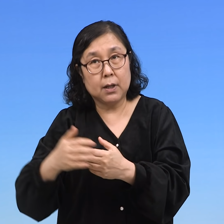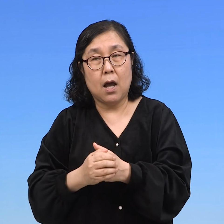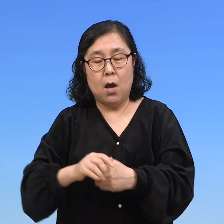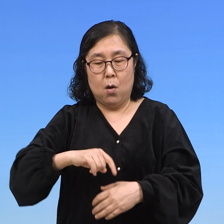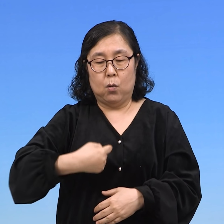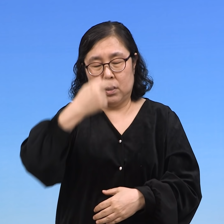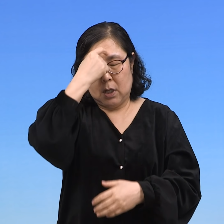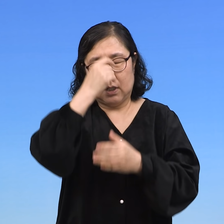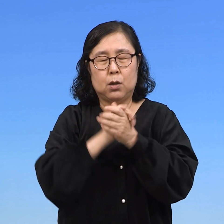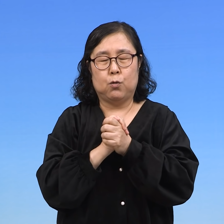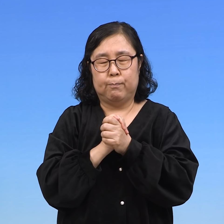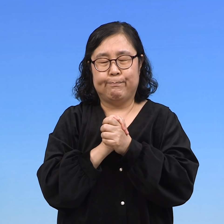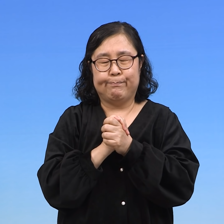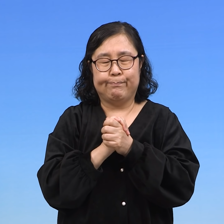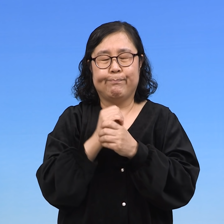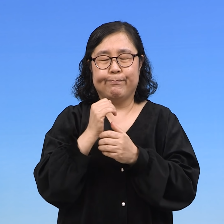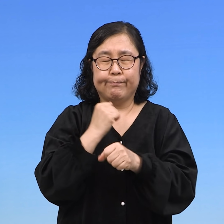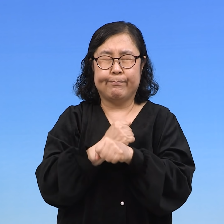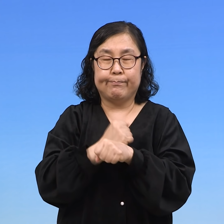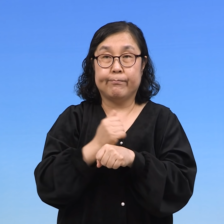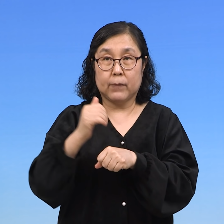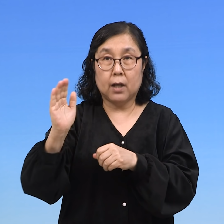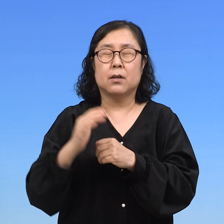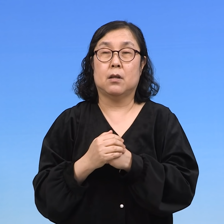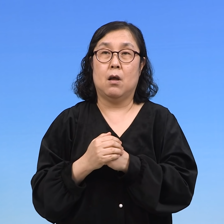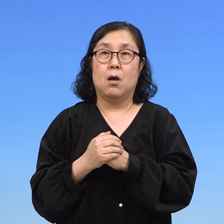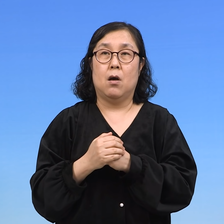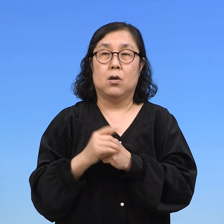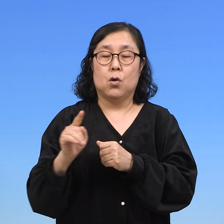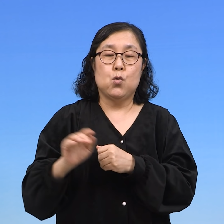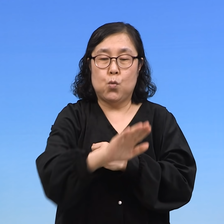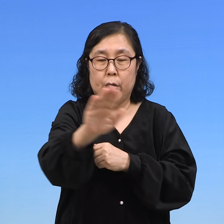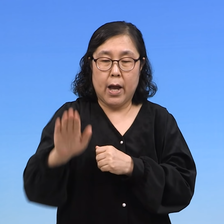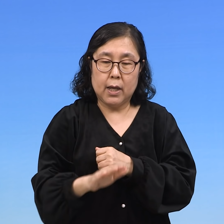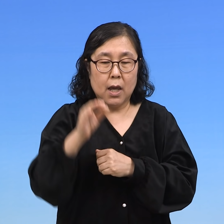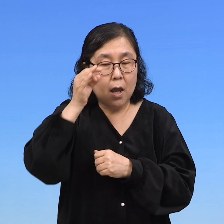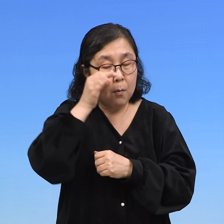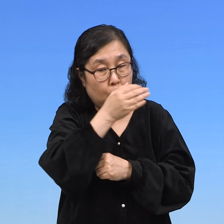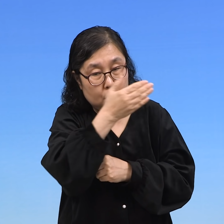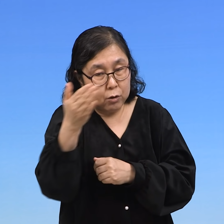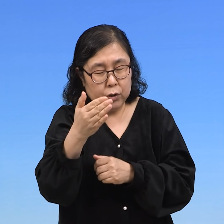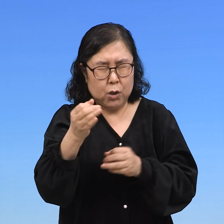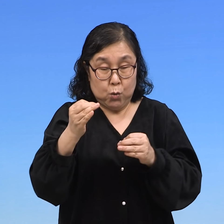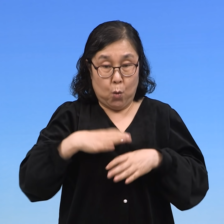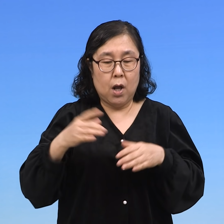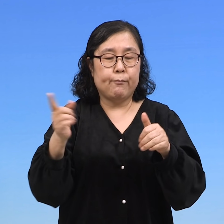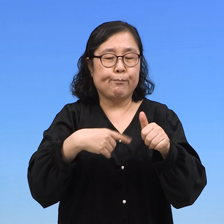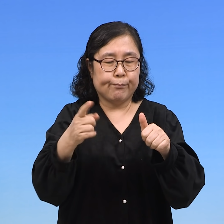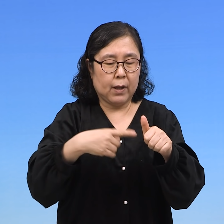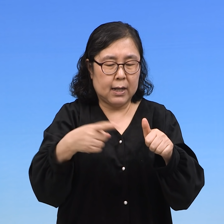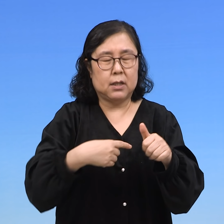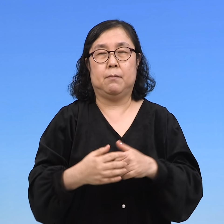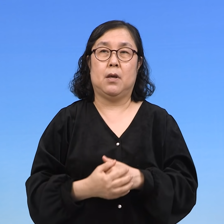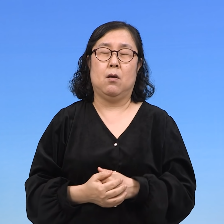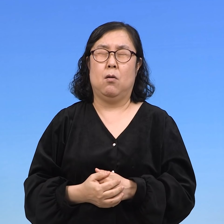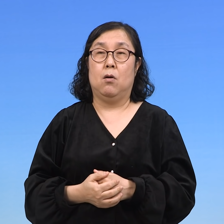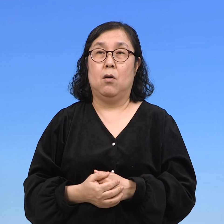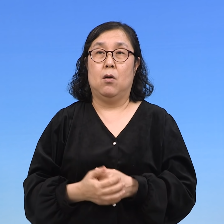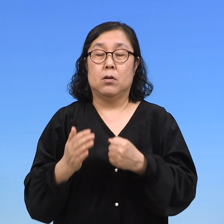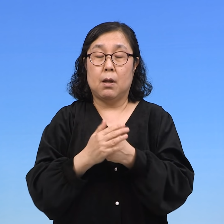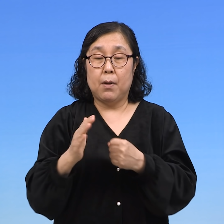홀로 기도의 자리로 가시는 거예요 이게 우리에게 보여주시는 놀라운 교훈이에요 마음이